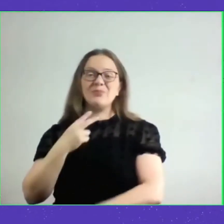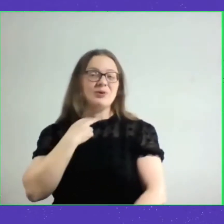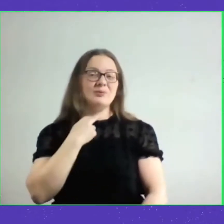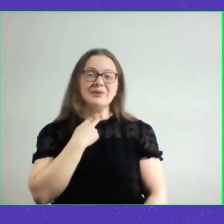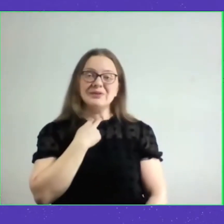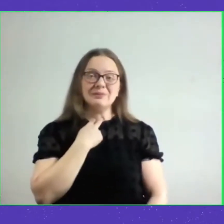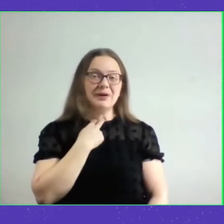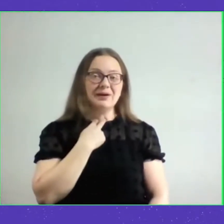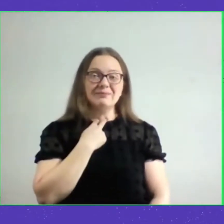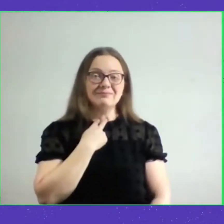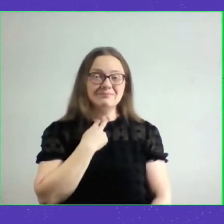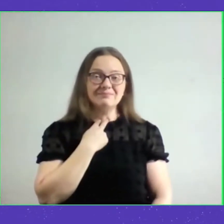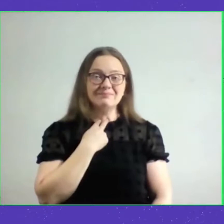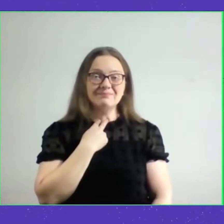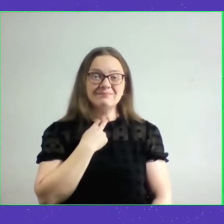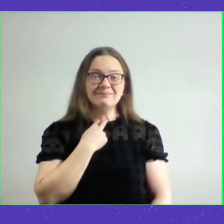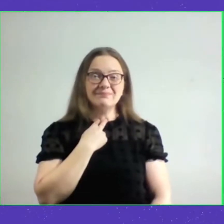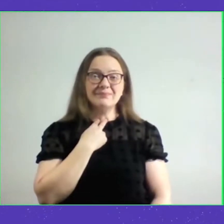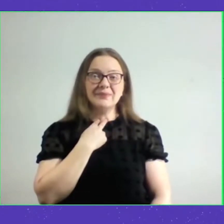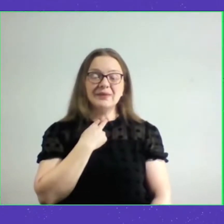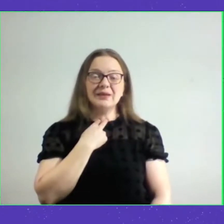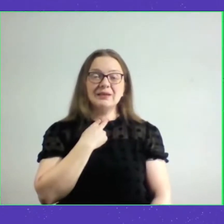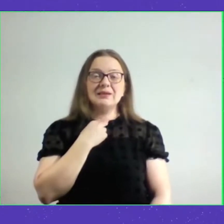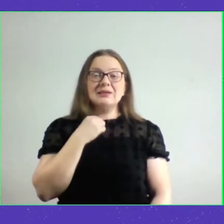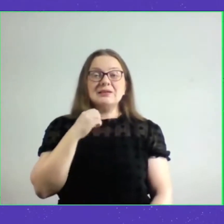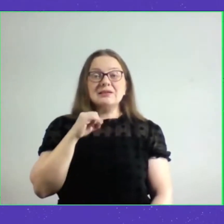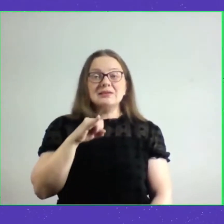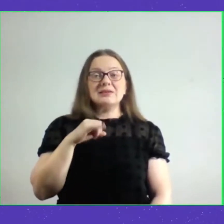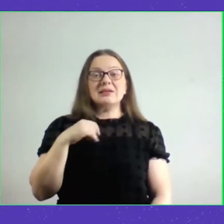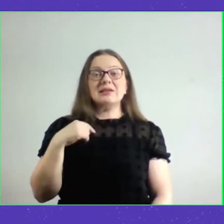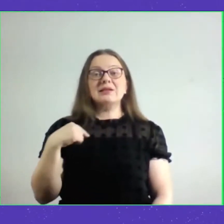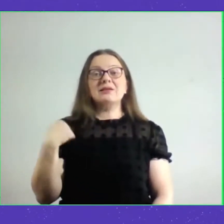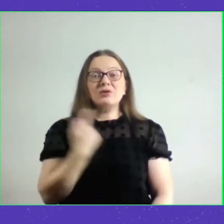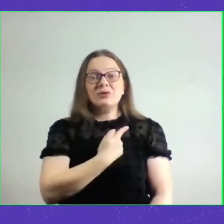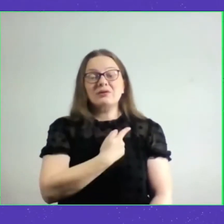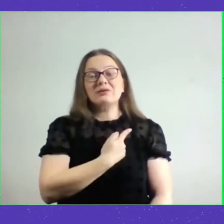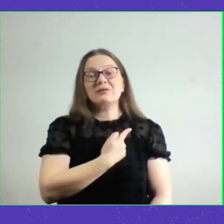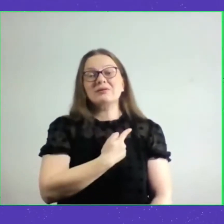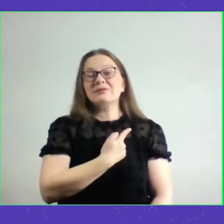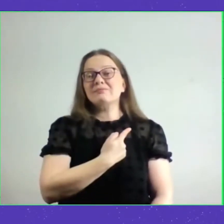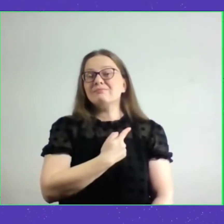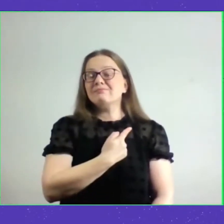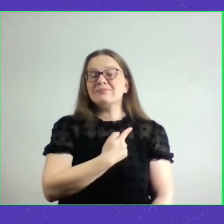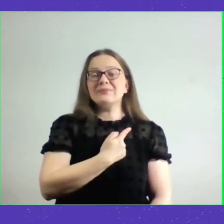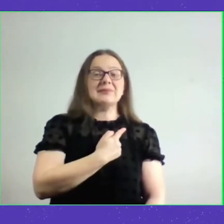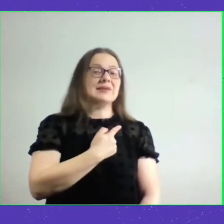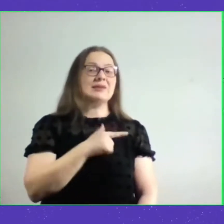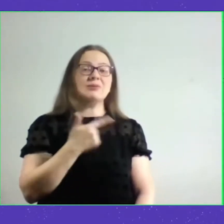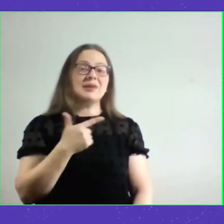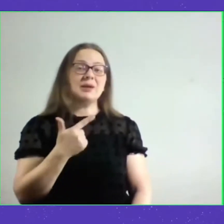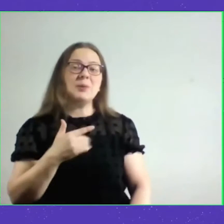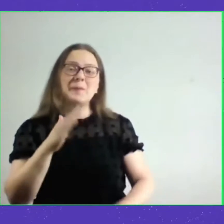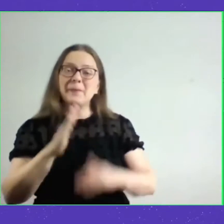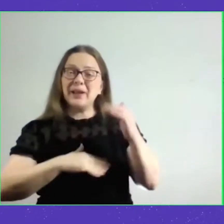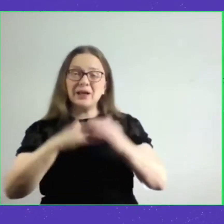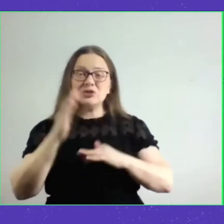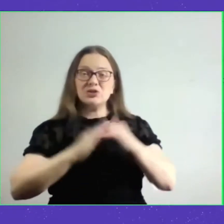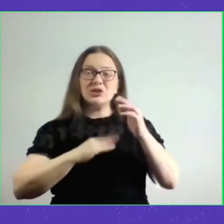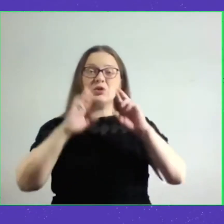Se nós não vivermos a realidade do reino dos céus hoje, não só para nós, mas para cuidar das